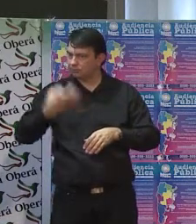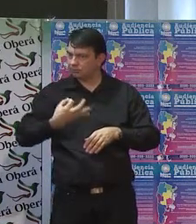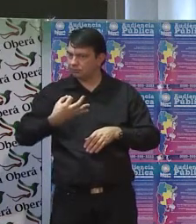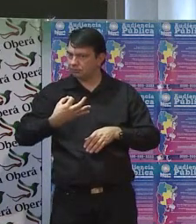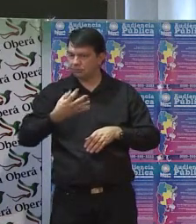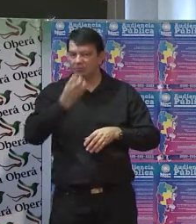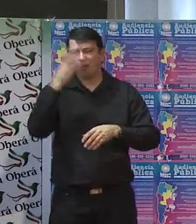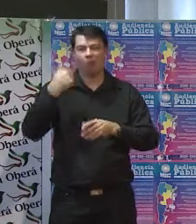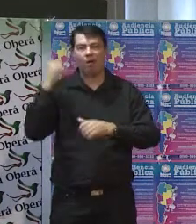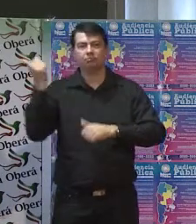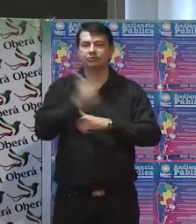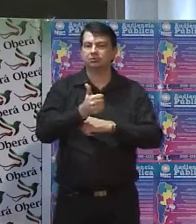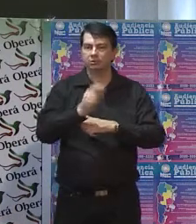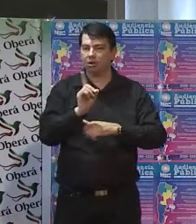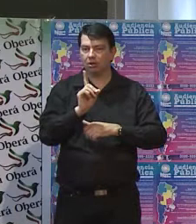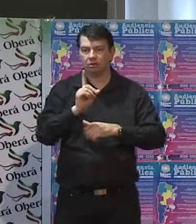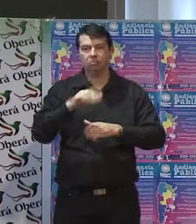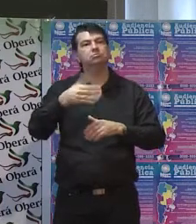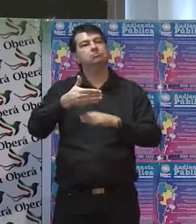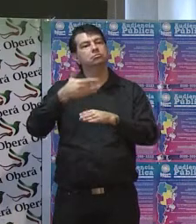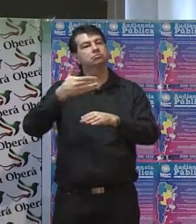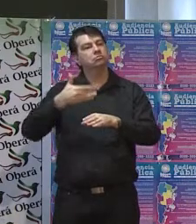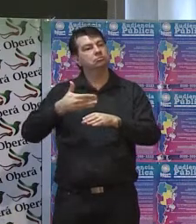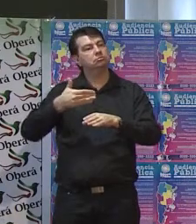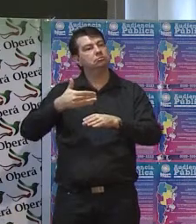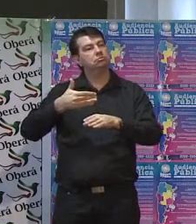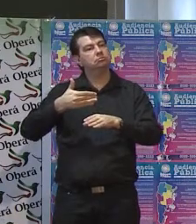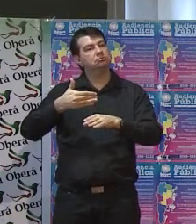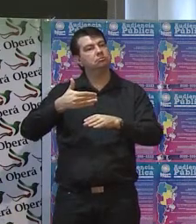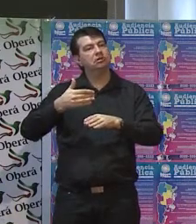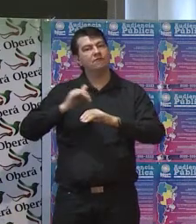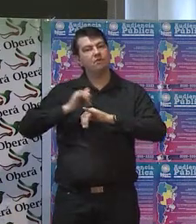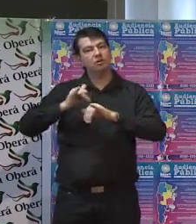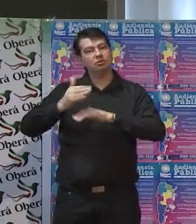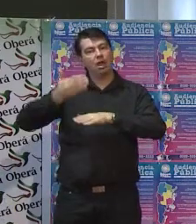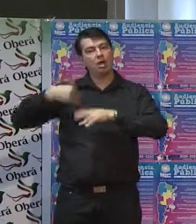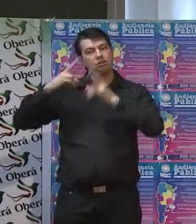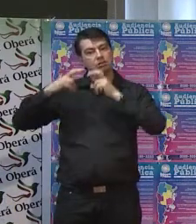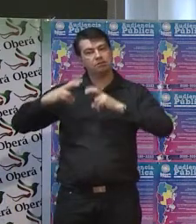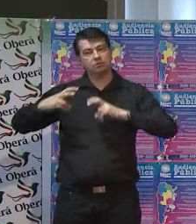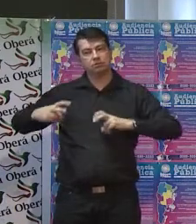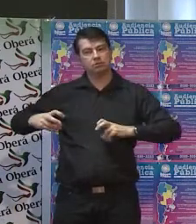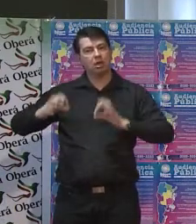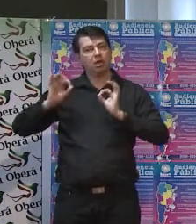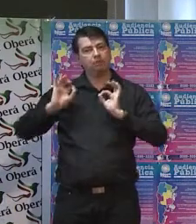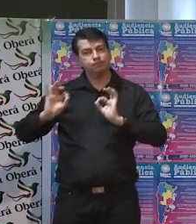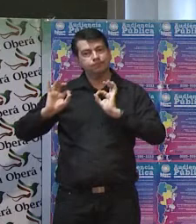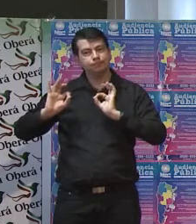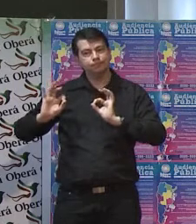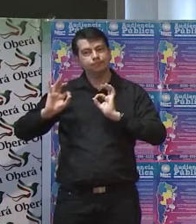los datos e información que llevan a la audiencia, que estén